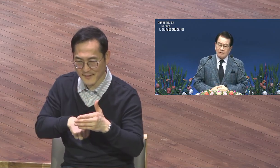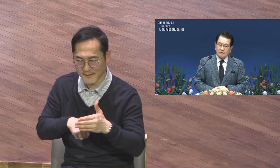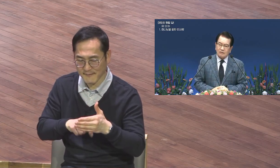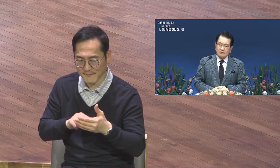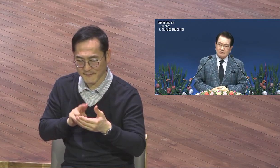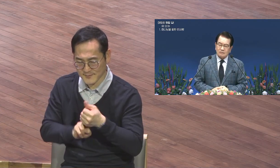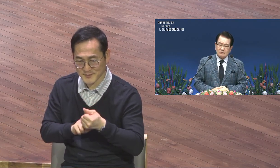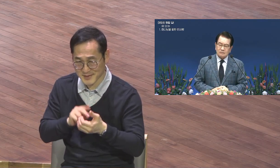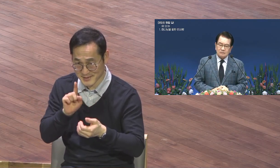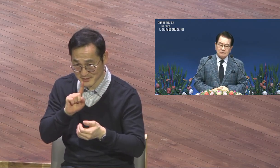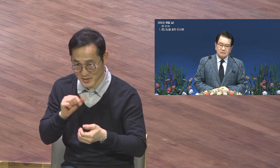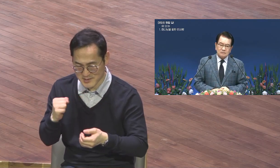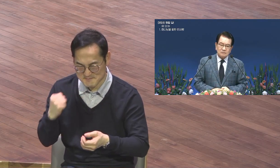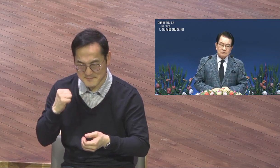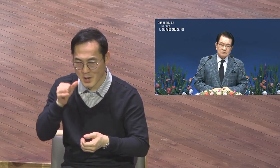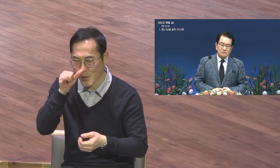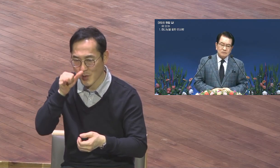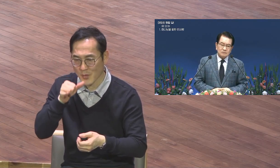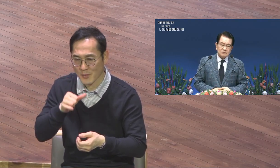무궁무진하거든요.